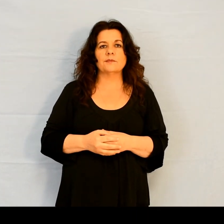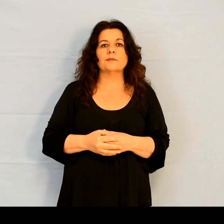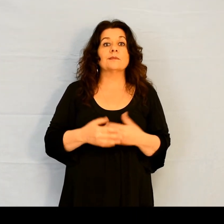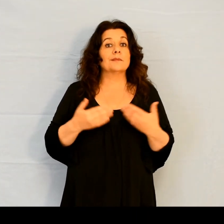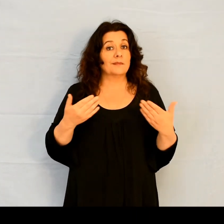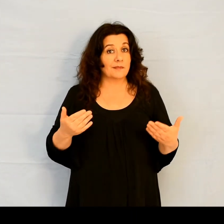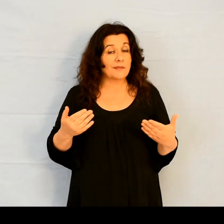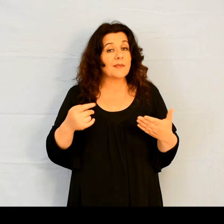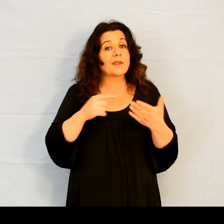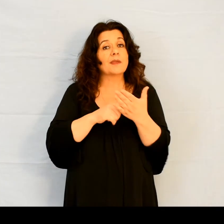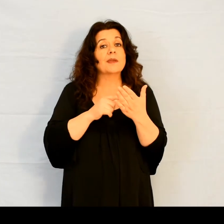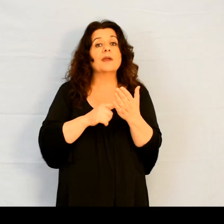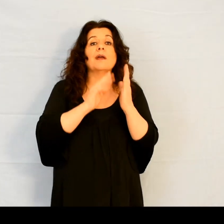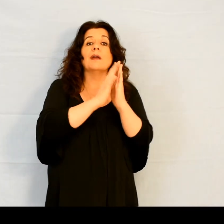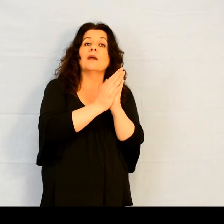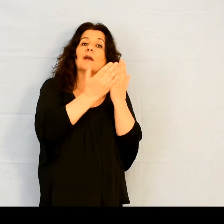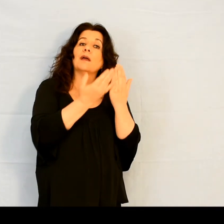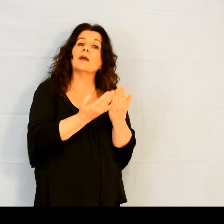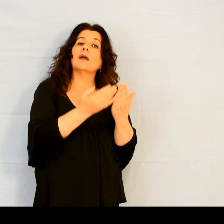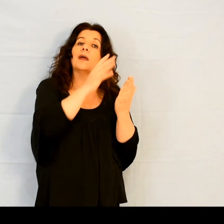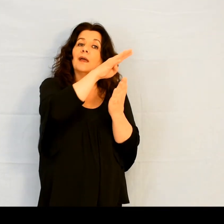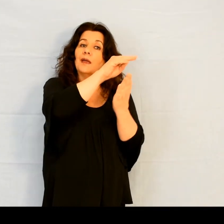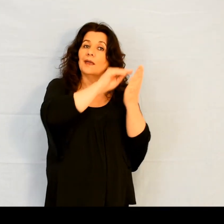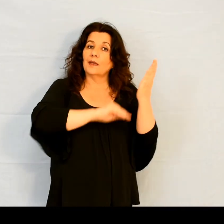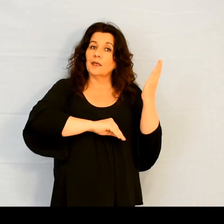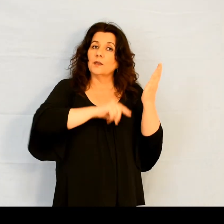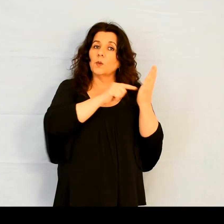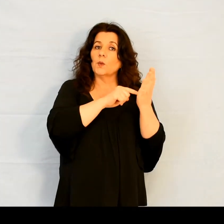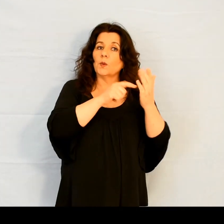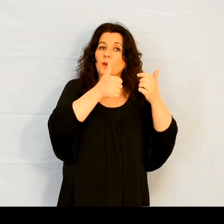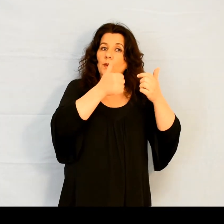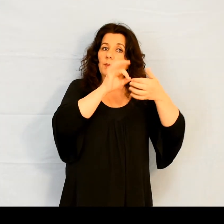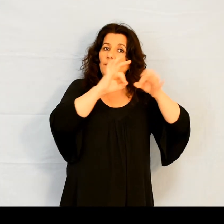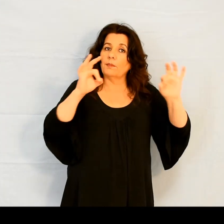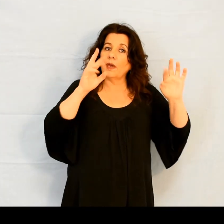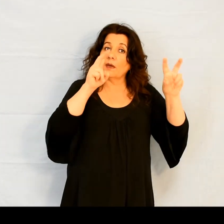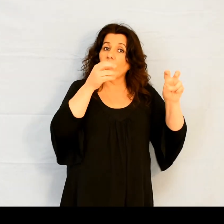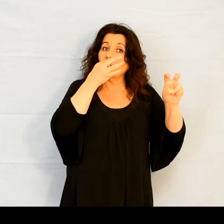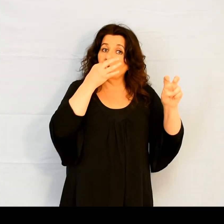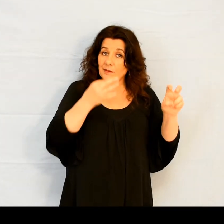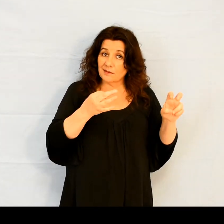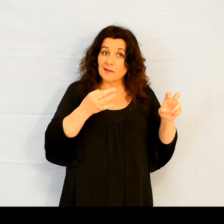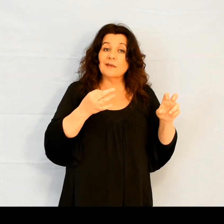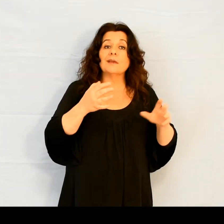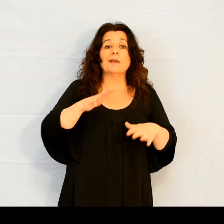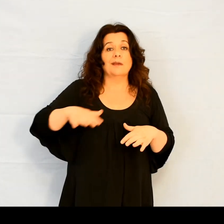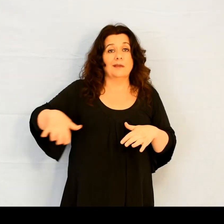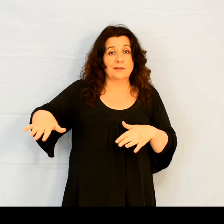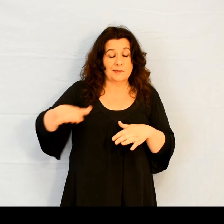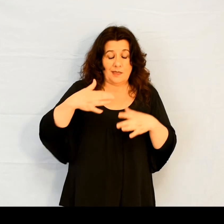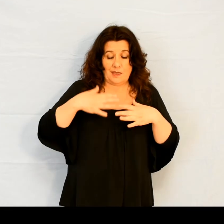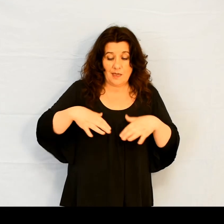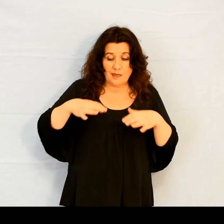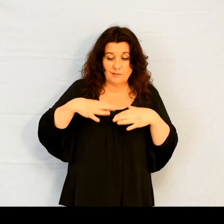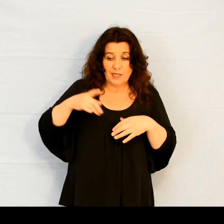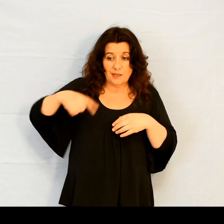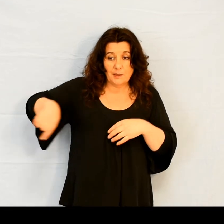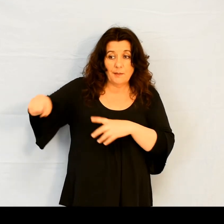Ainsi s'accomplit la parole de l'Écriture. Ils se sont partagés mes habits. Ils ont tiré